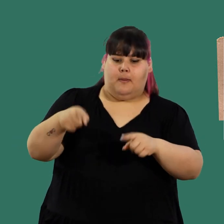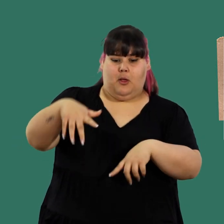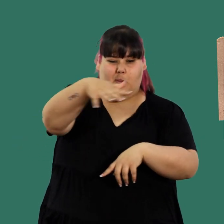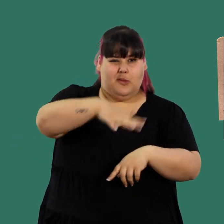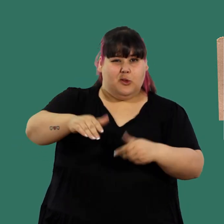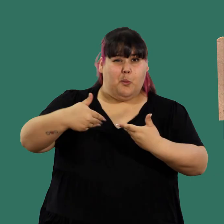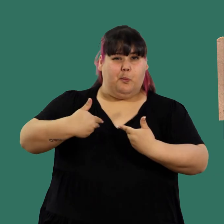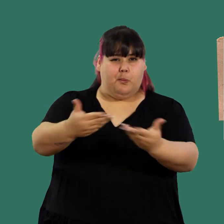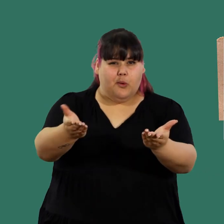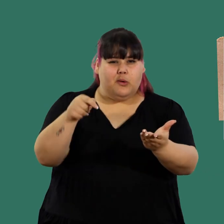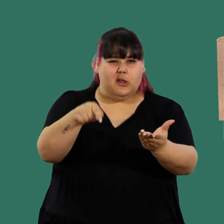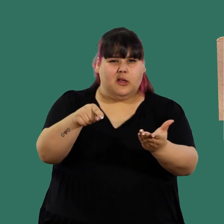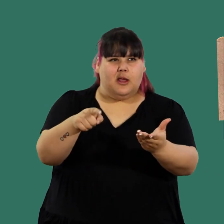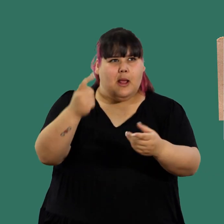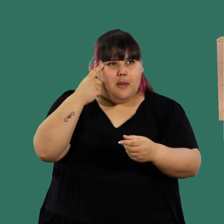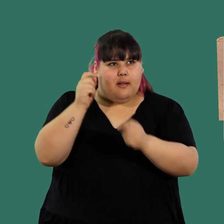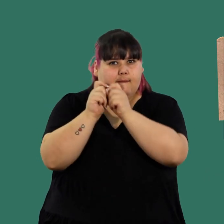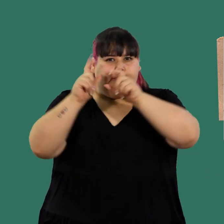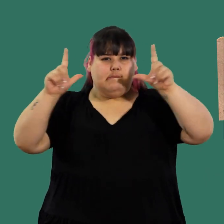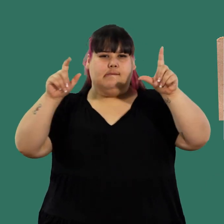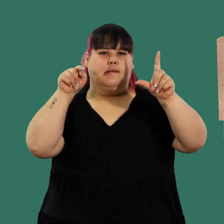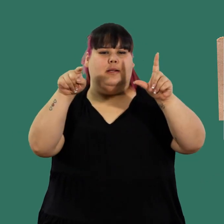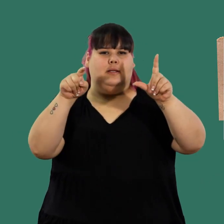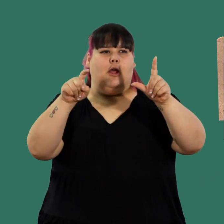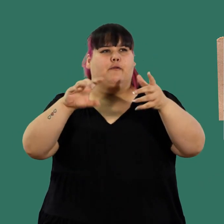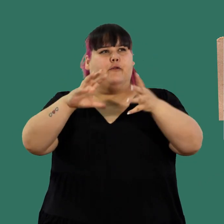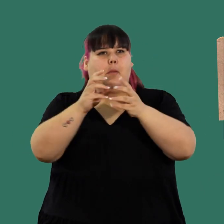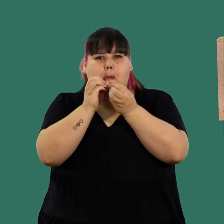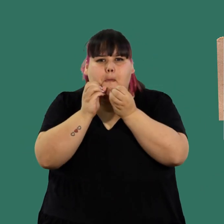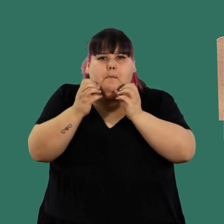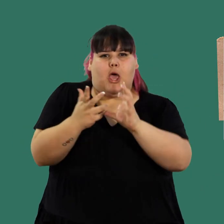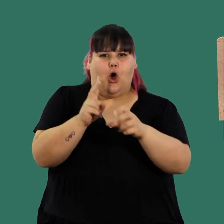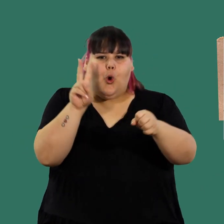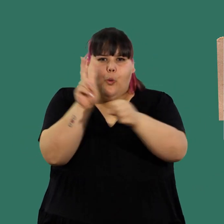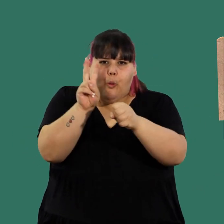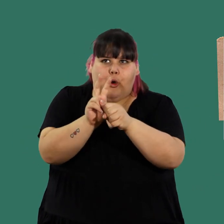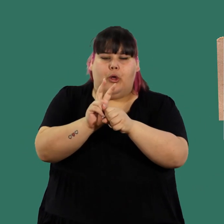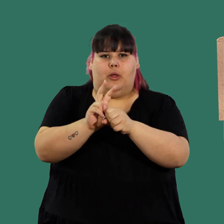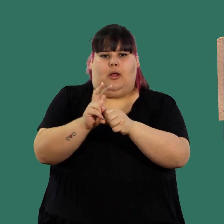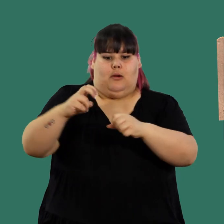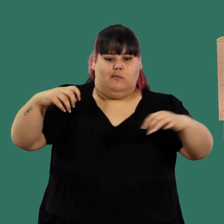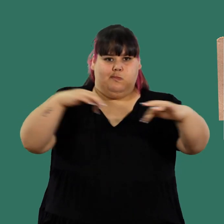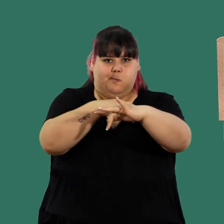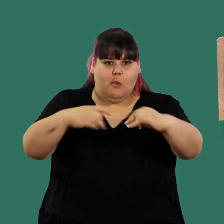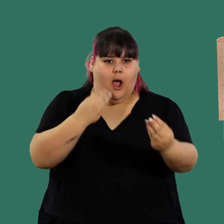públicos E imaginar formas más solidarias y cuidadosas para evitar transitar y